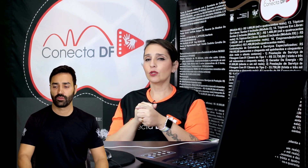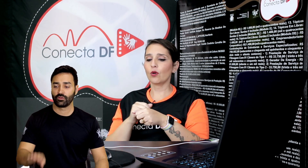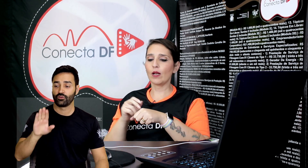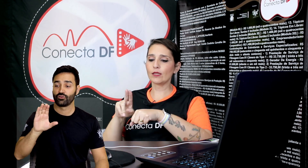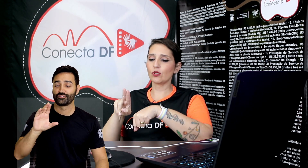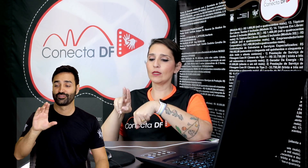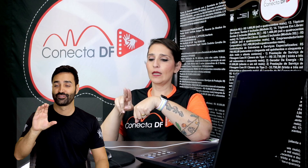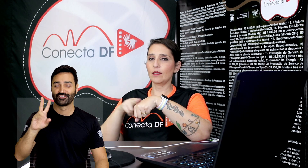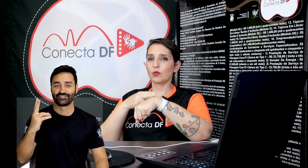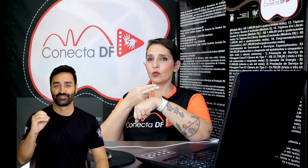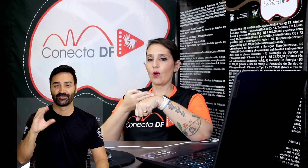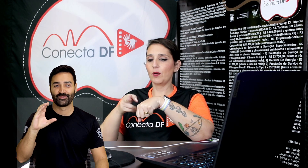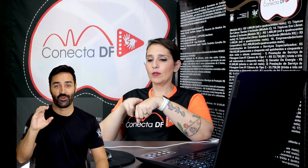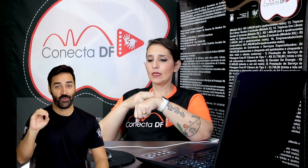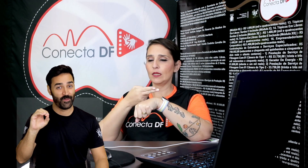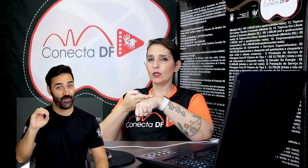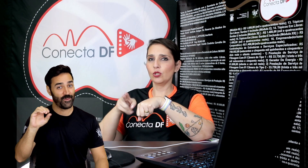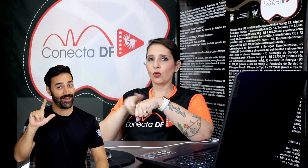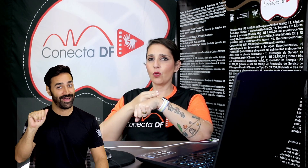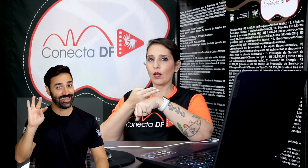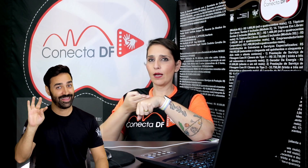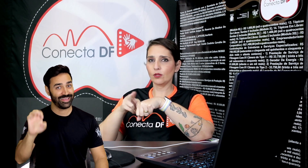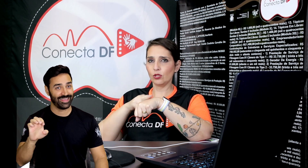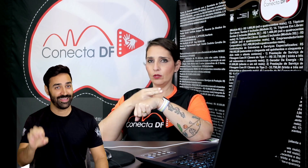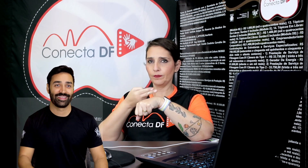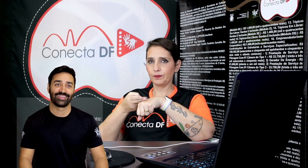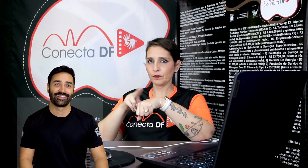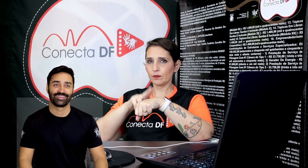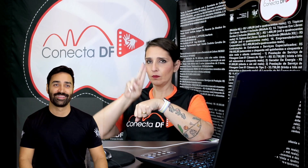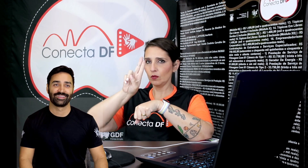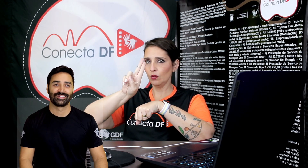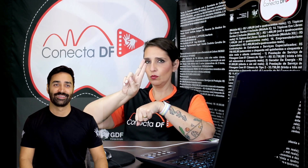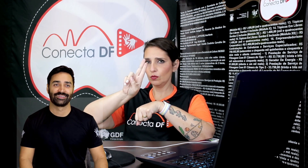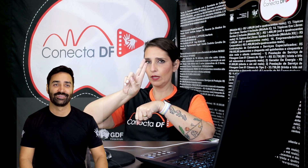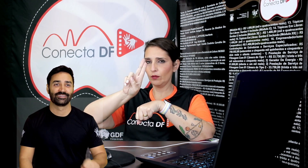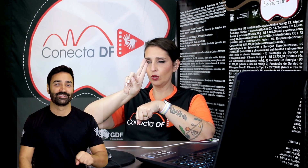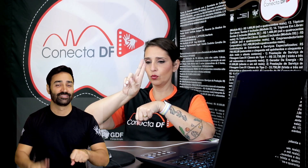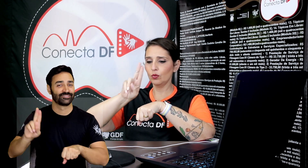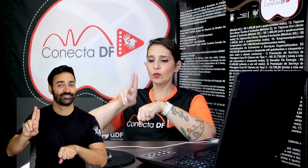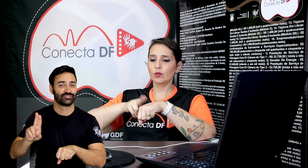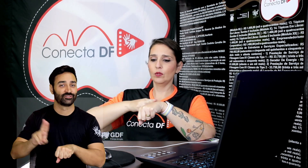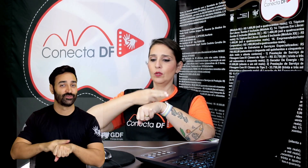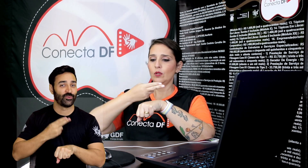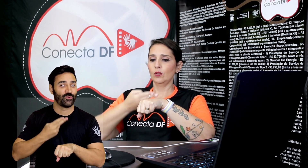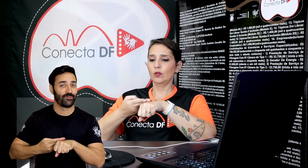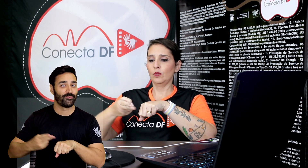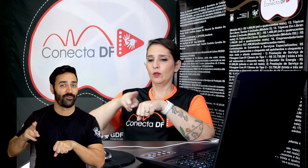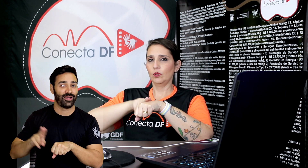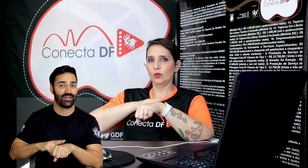Chocolate. Chocolate nós temos com a mão assim, chocolate. Dedo em U.